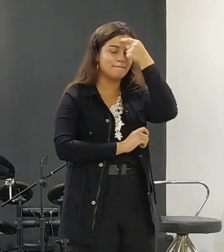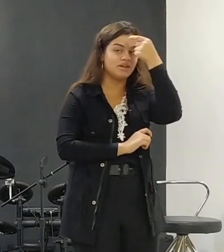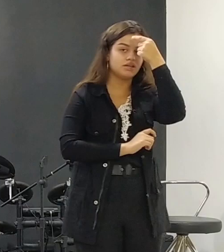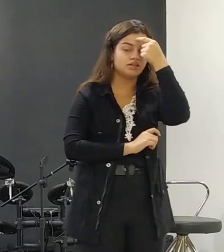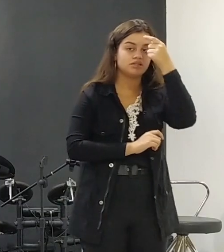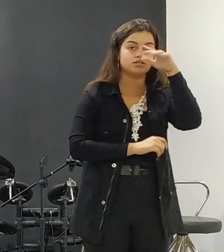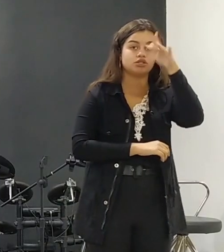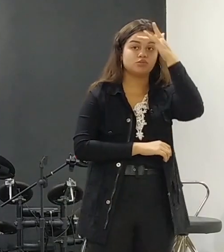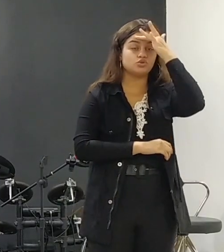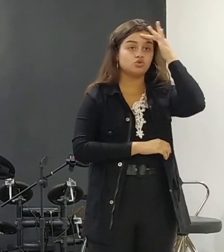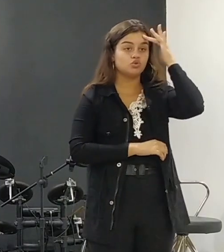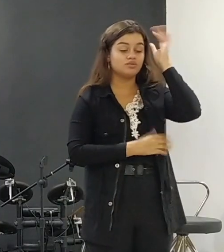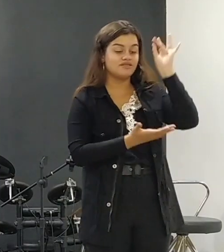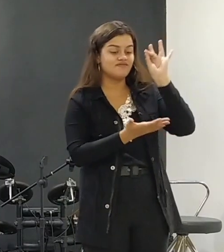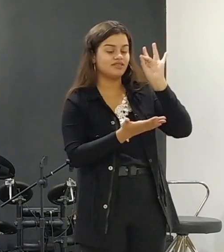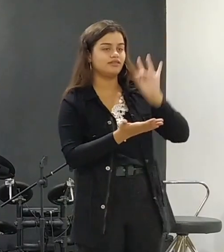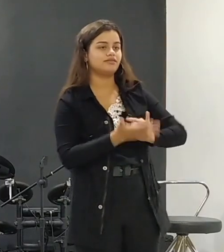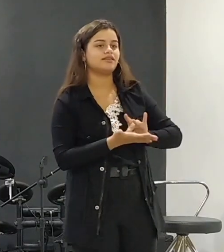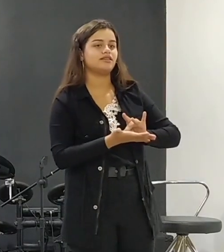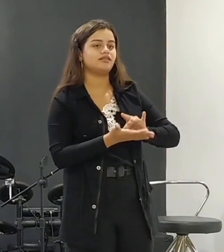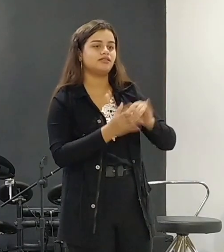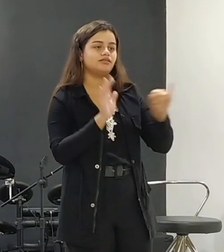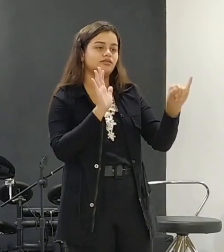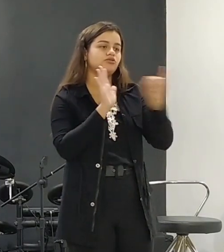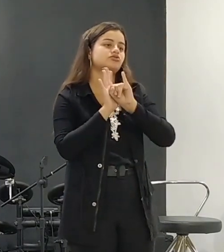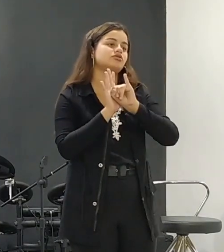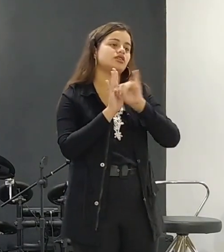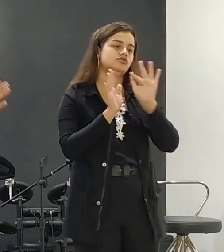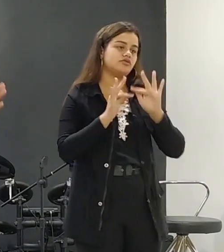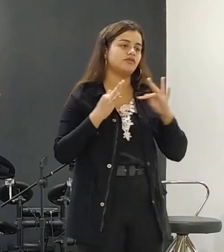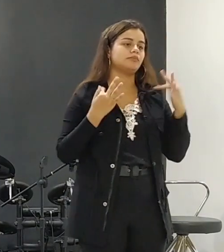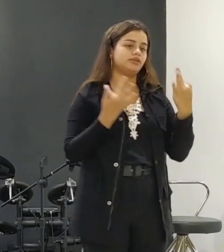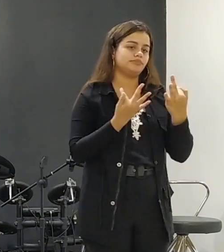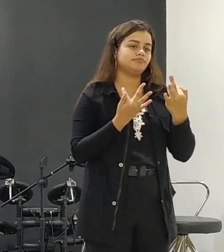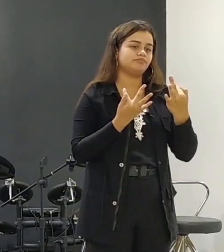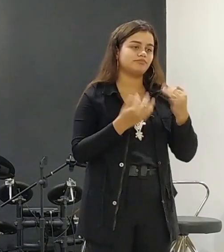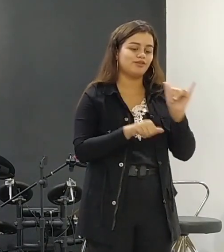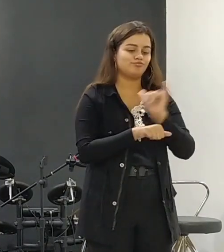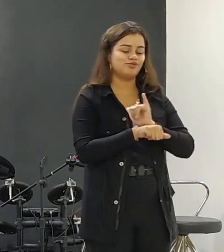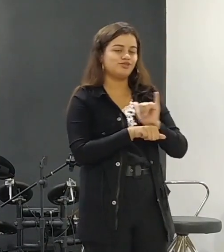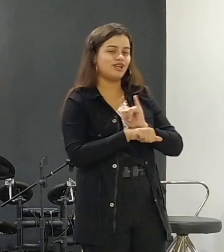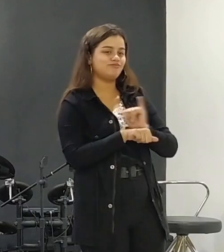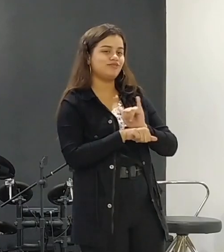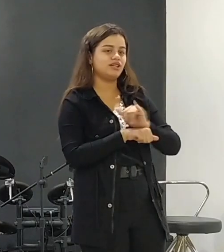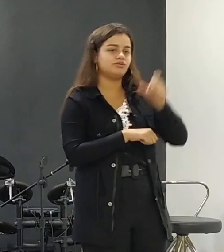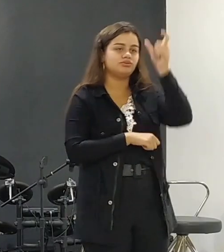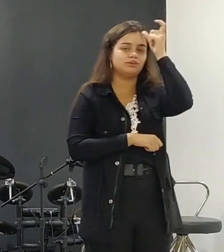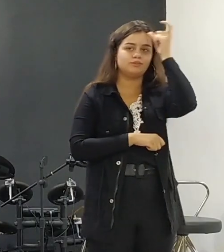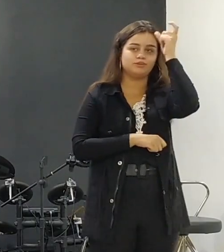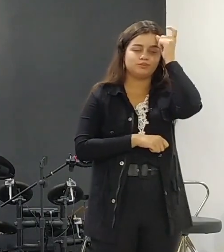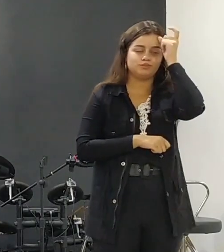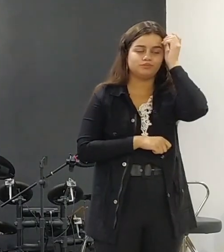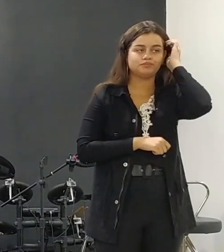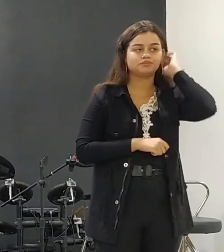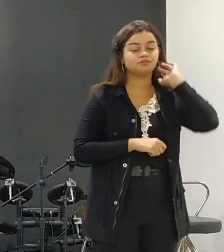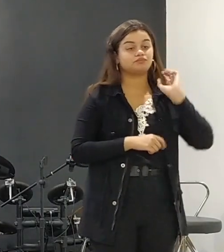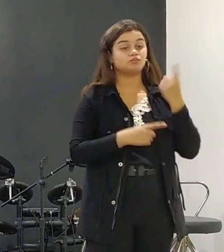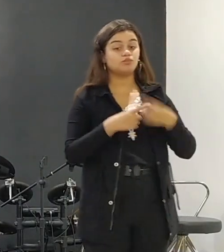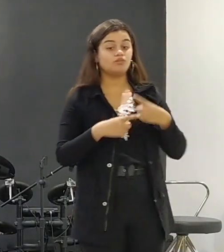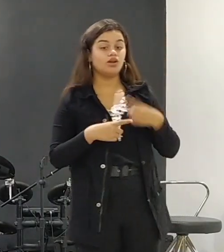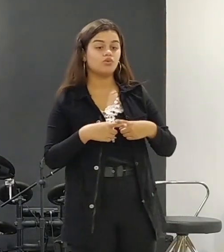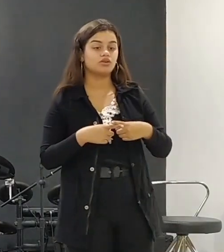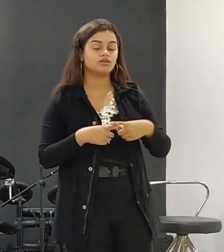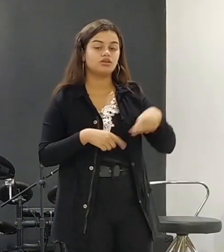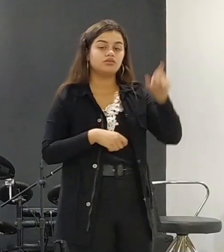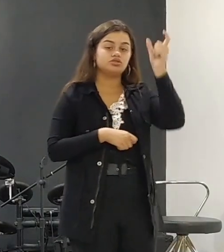mente das pessoas a verdadeira identidade da família. Essa é a estratégia do diabo nesses últimos dias, porque o